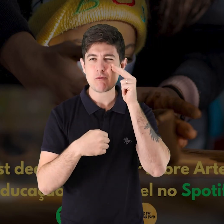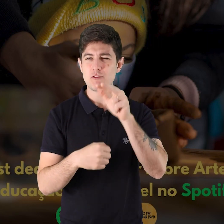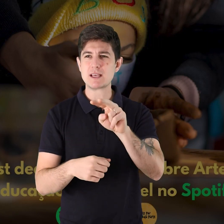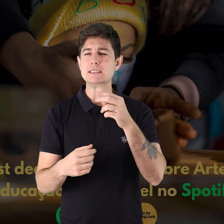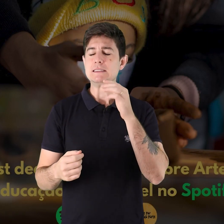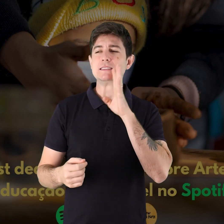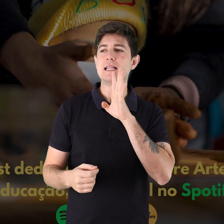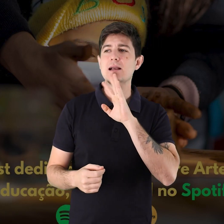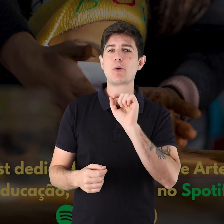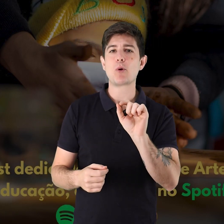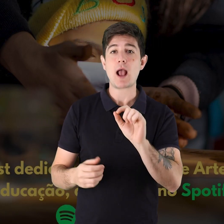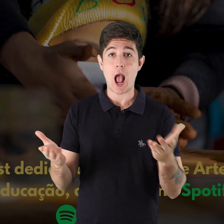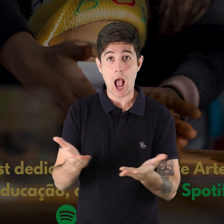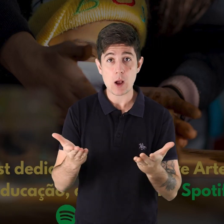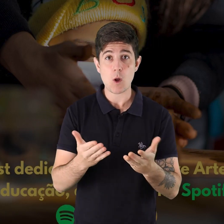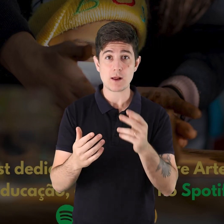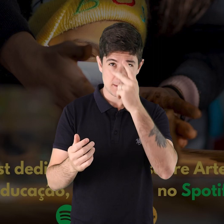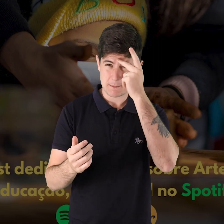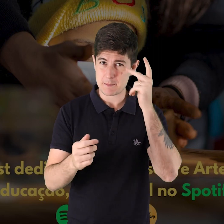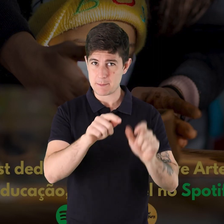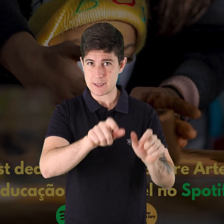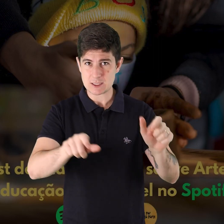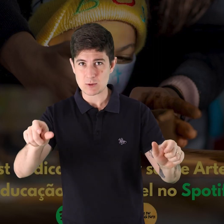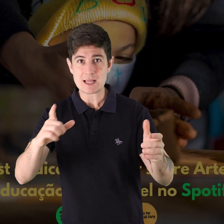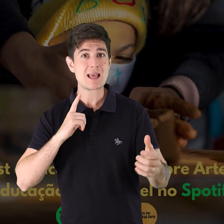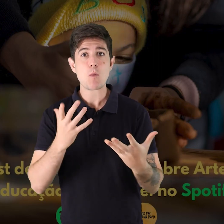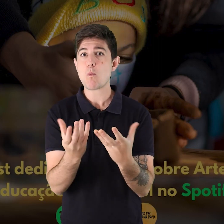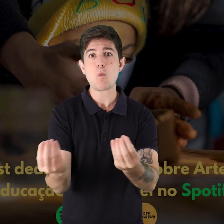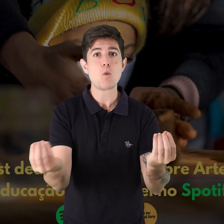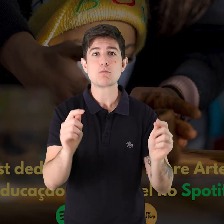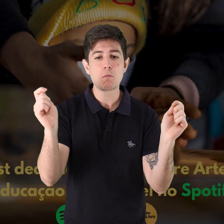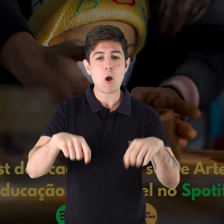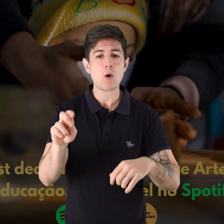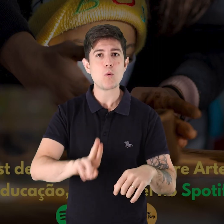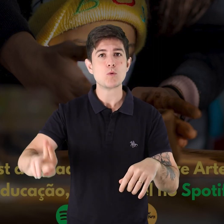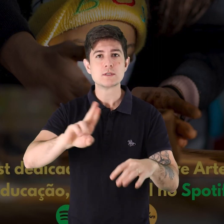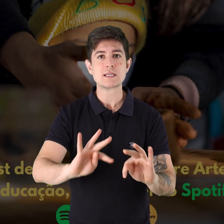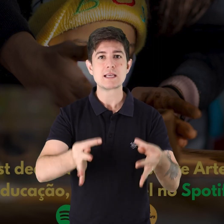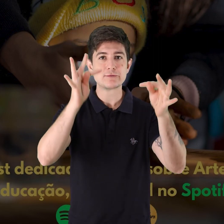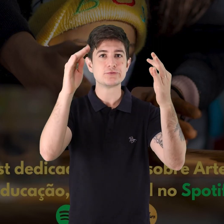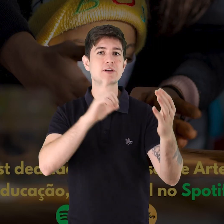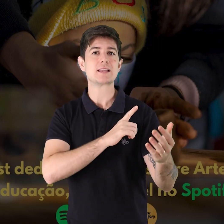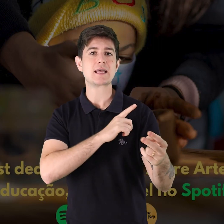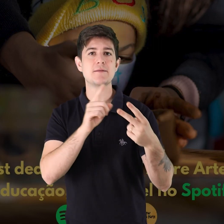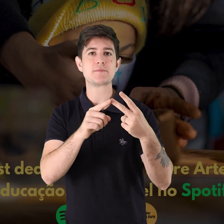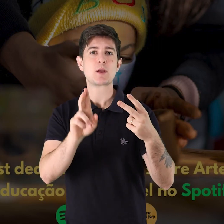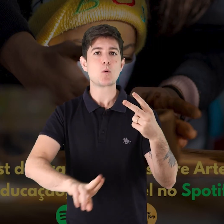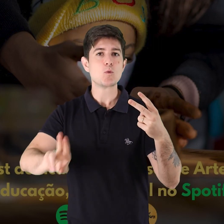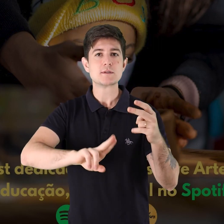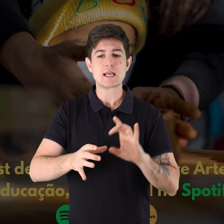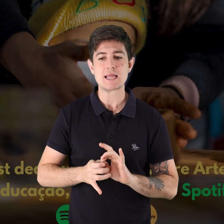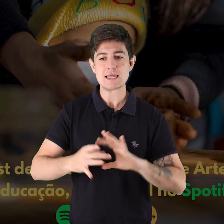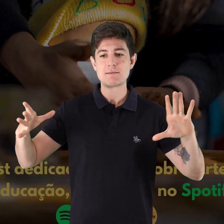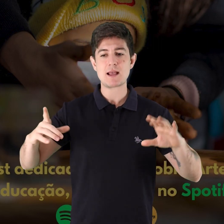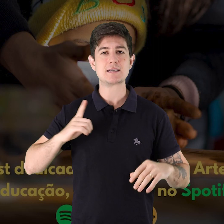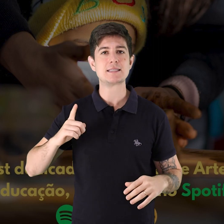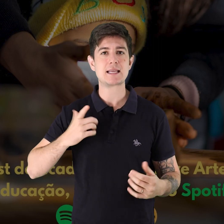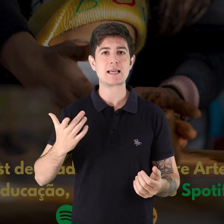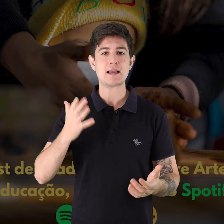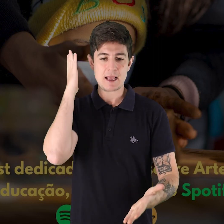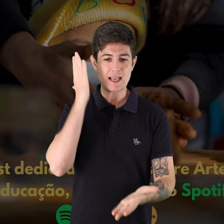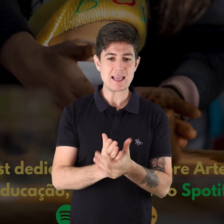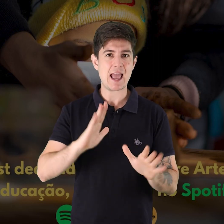né? Nós estamos numa geração que é a geração que tem maior acesso à tecnologia, numa geração que tem maior